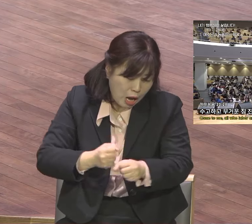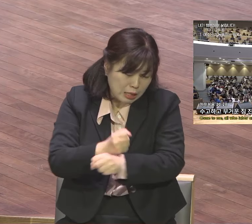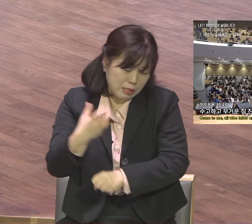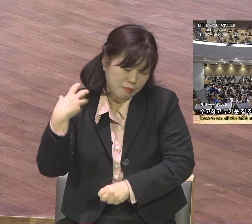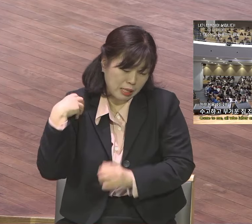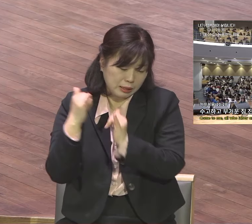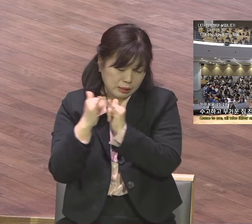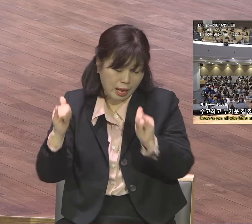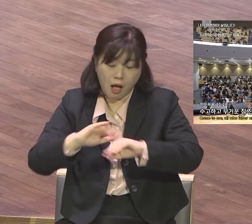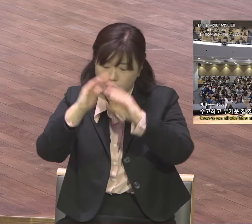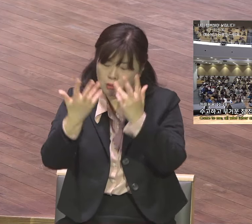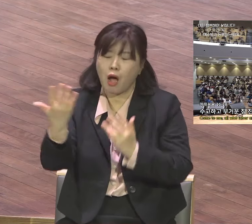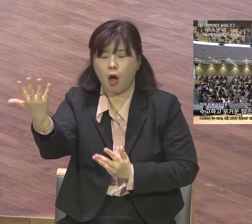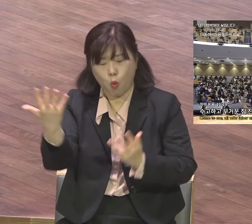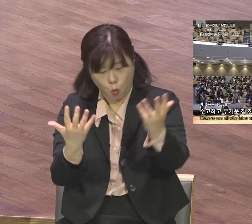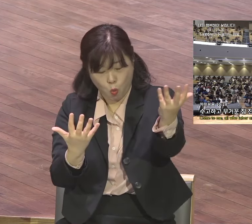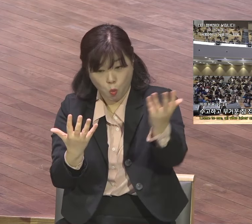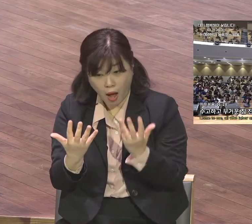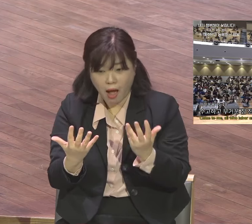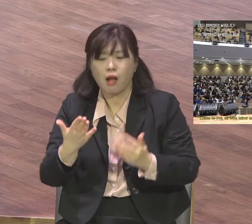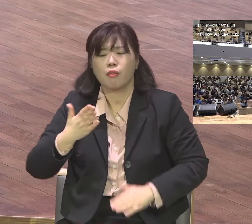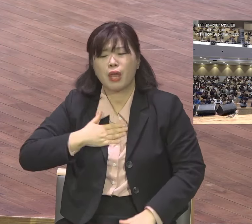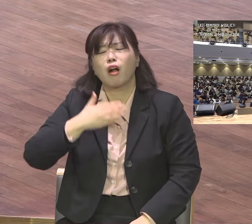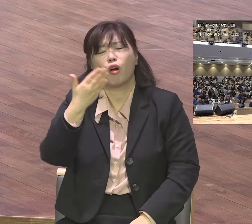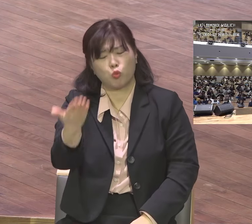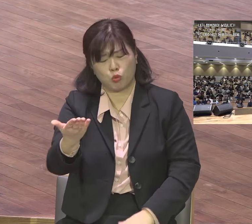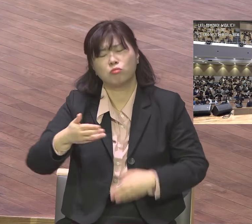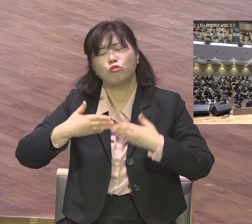내가 너희를 쉬게 하리라. 아멘.